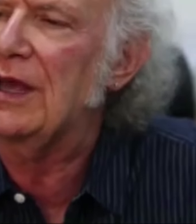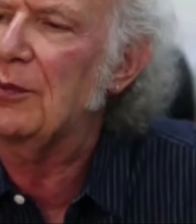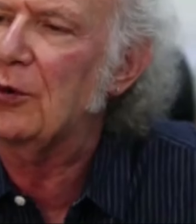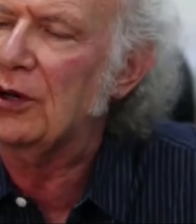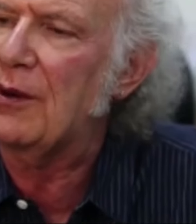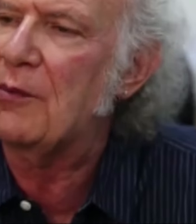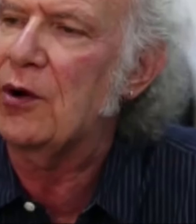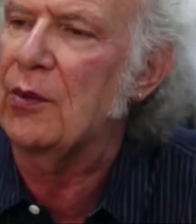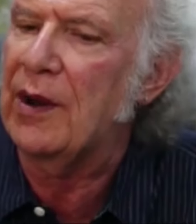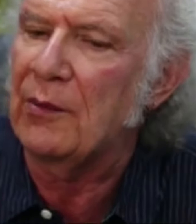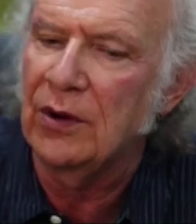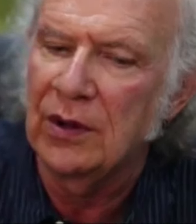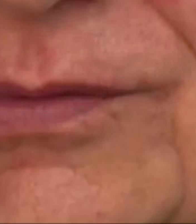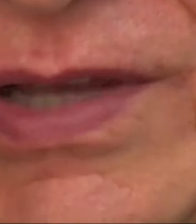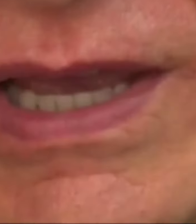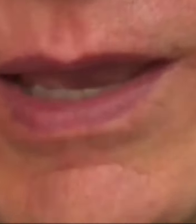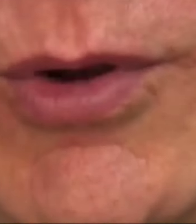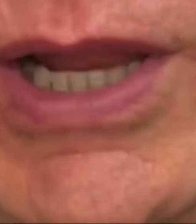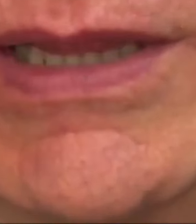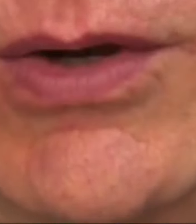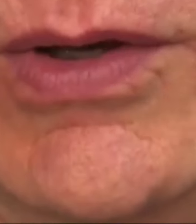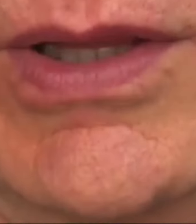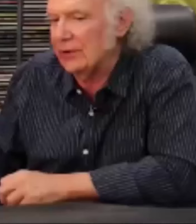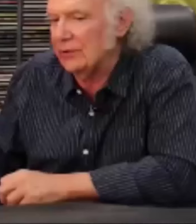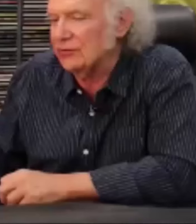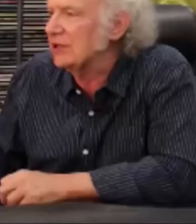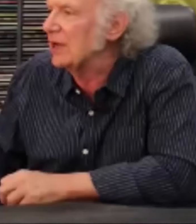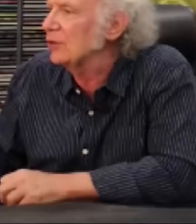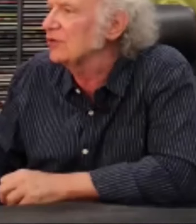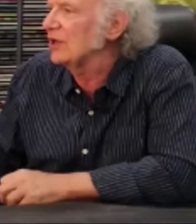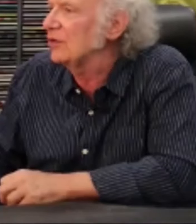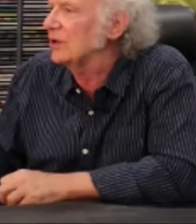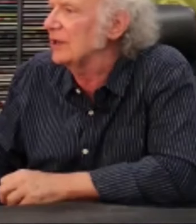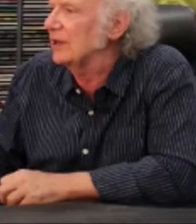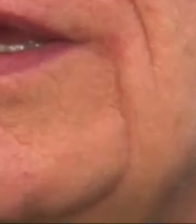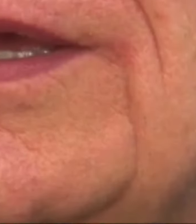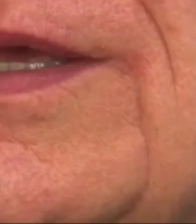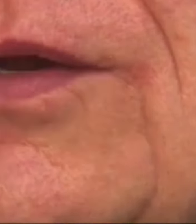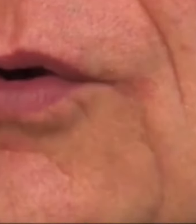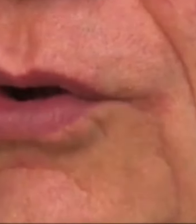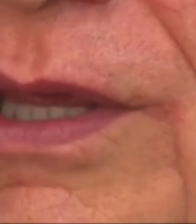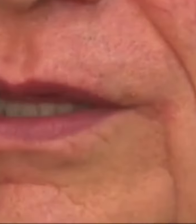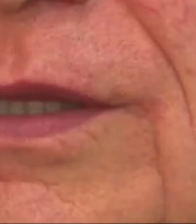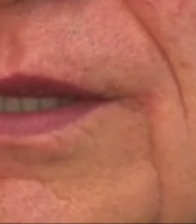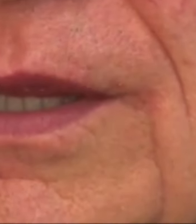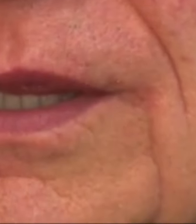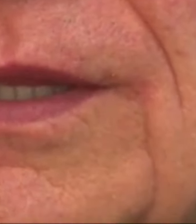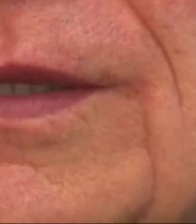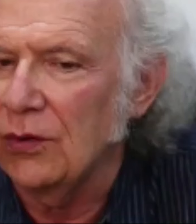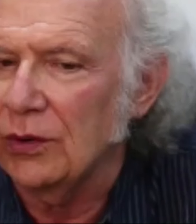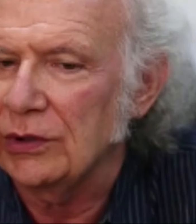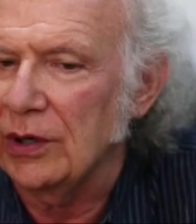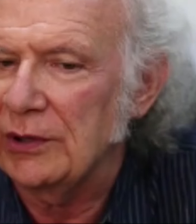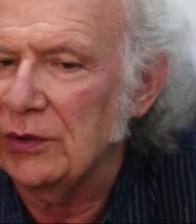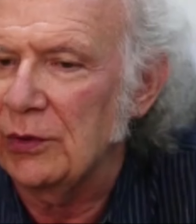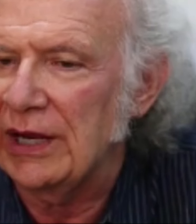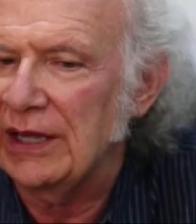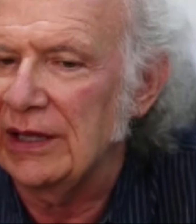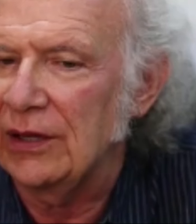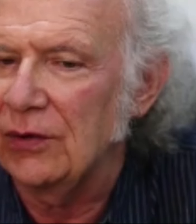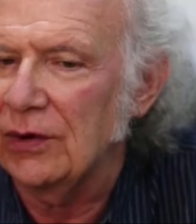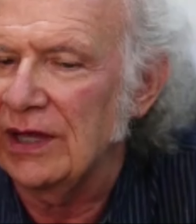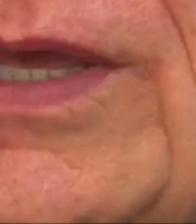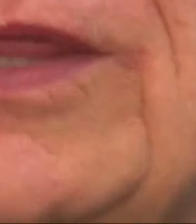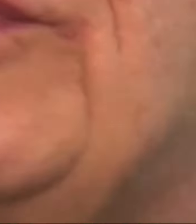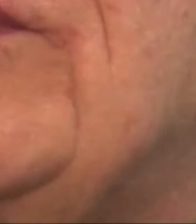y por qué vamos como vamos. Sé que molesta lo que digo, pero soy tan cruceño que hoy tengo cuestionamiento